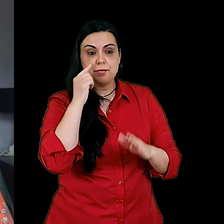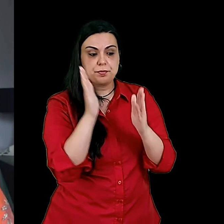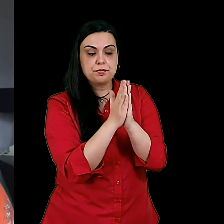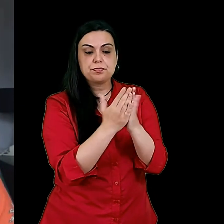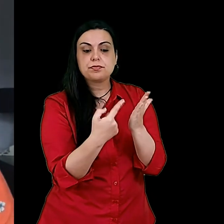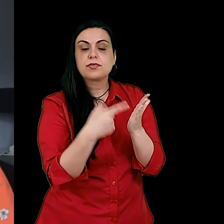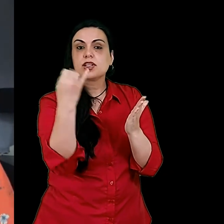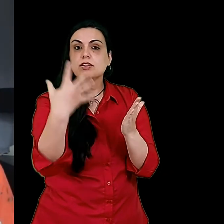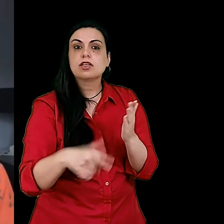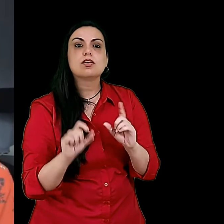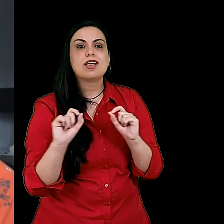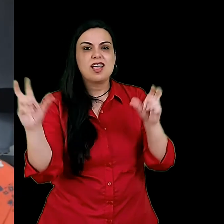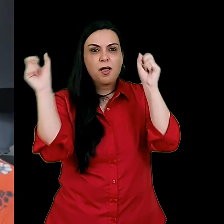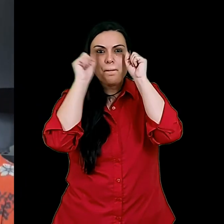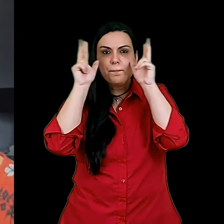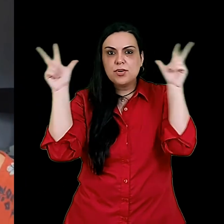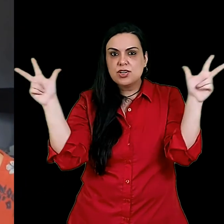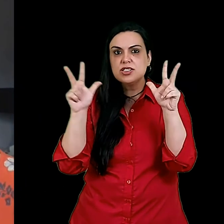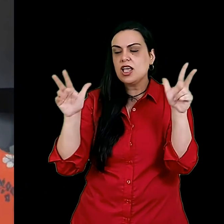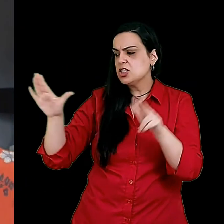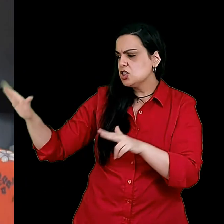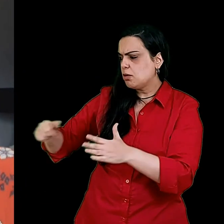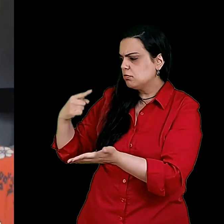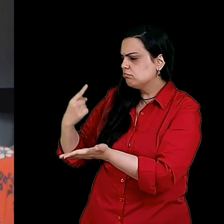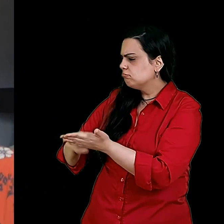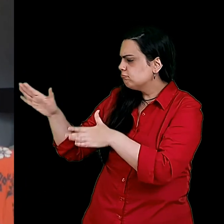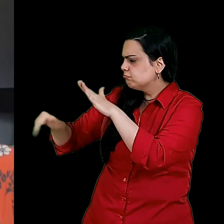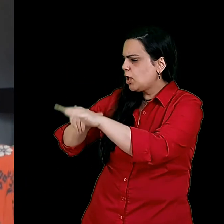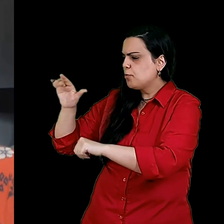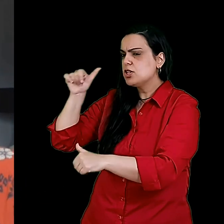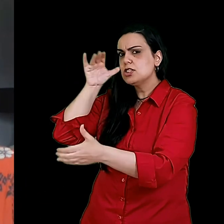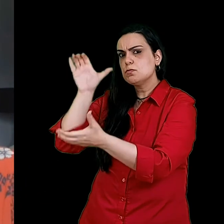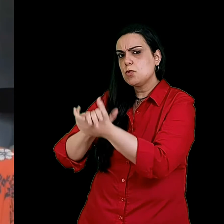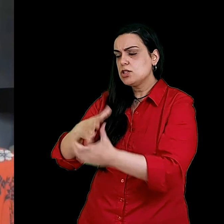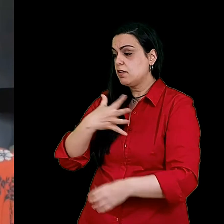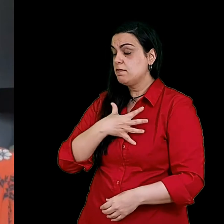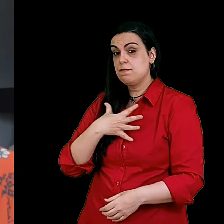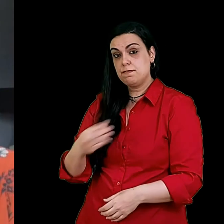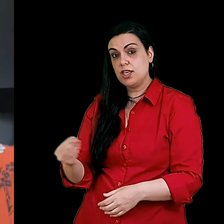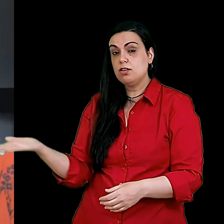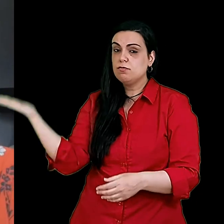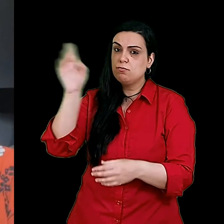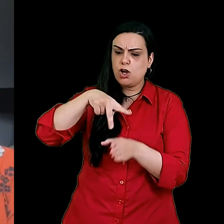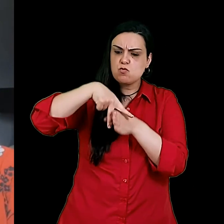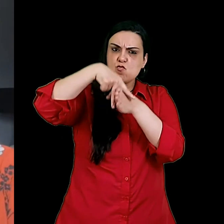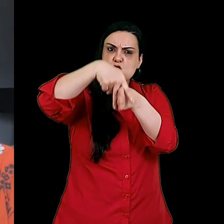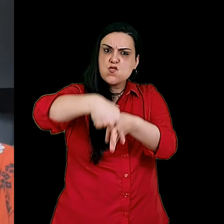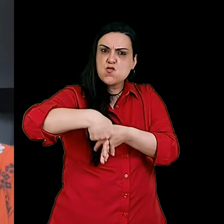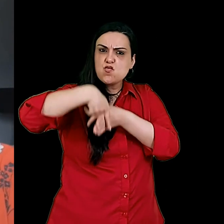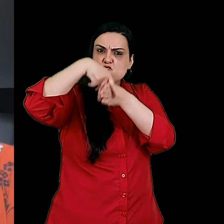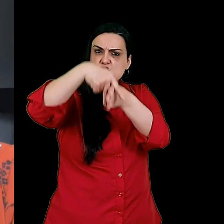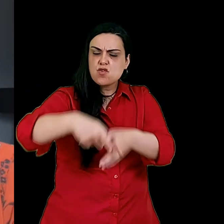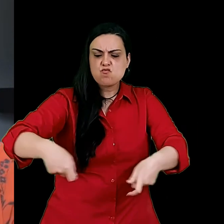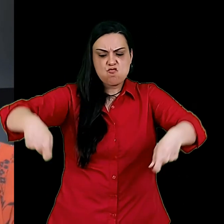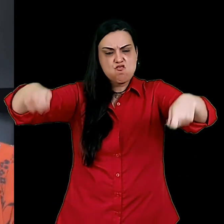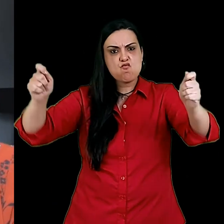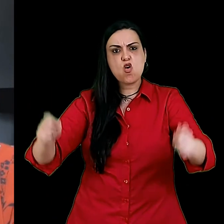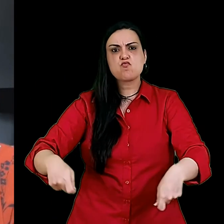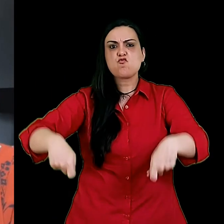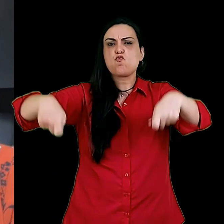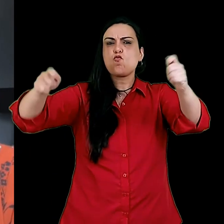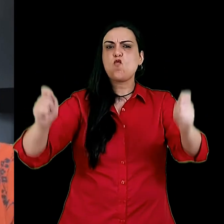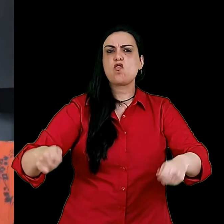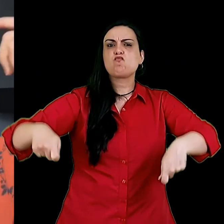verso 20, olha o que o texto diz. E Moisés tomou a sua esposa e os seus filhos, e os colocou sobre